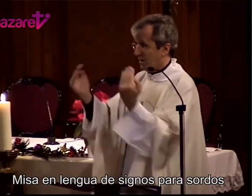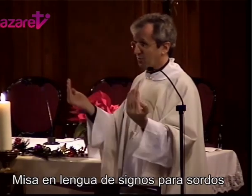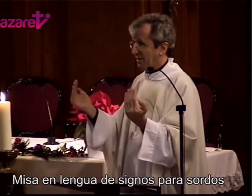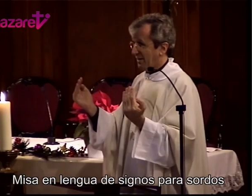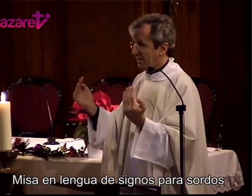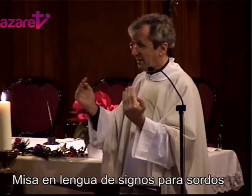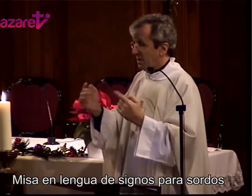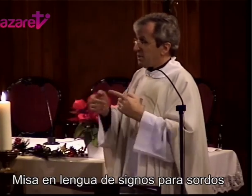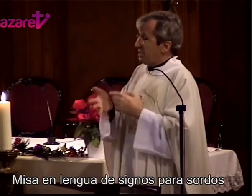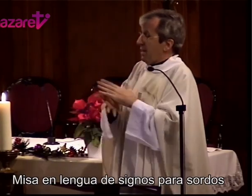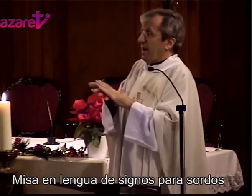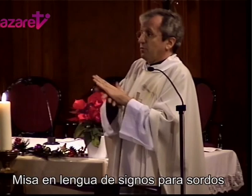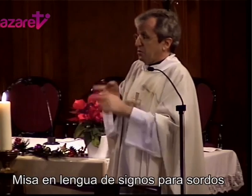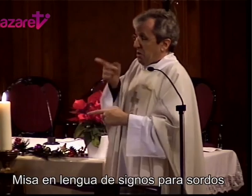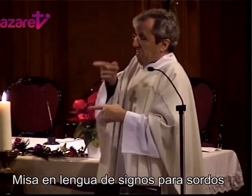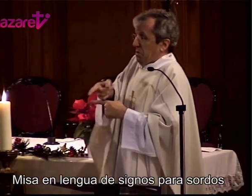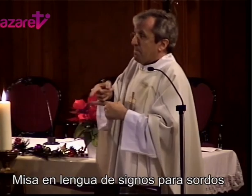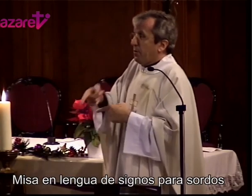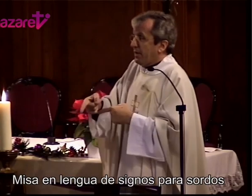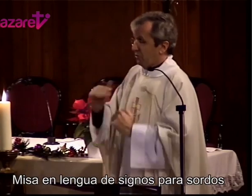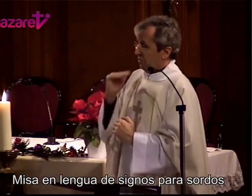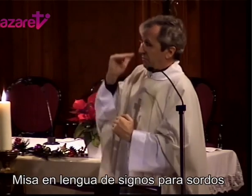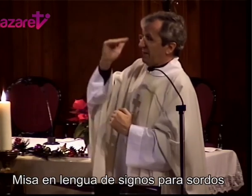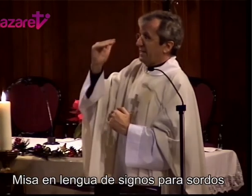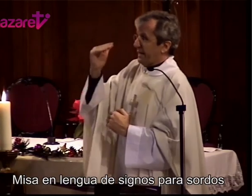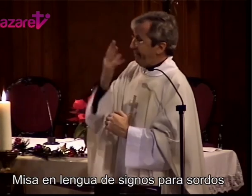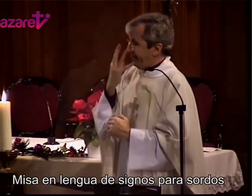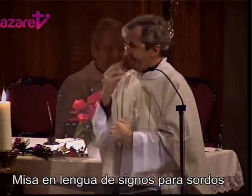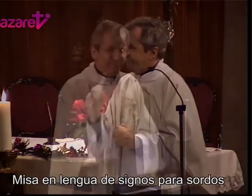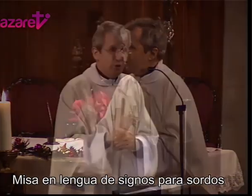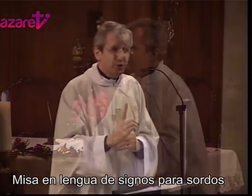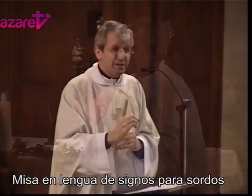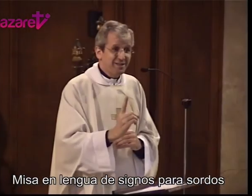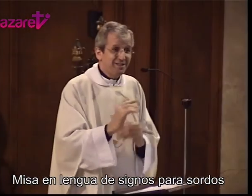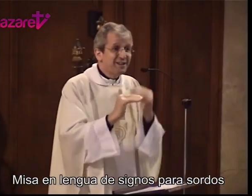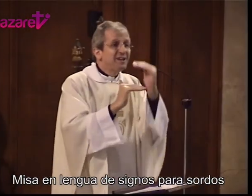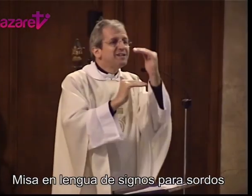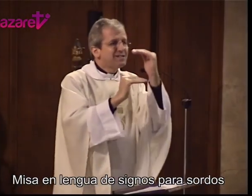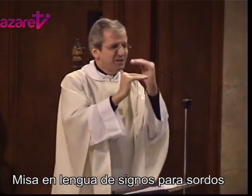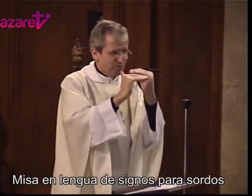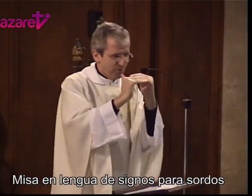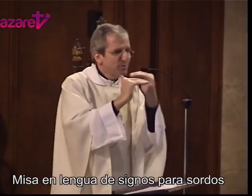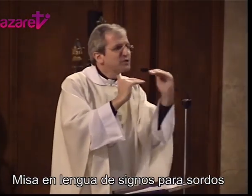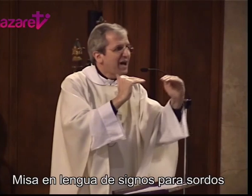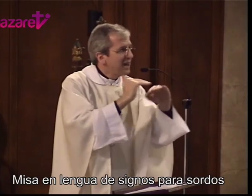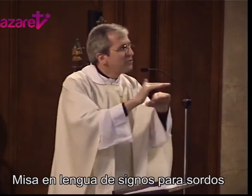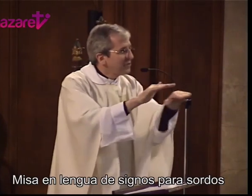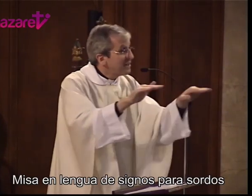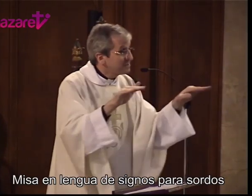altura. Si hablamos imponiendo desde arriba, no nos entienden. Si nos ponemos a la altura de las